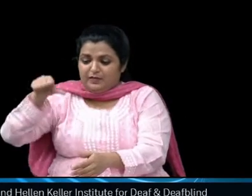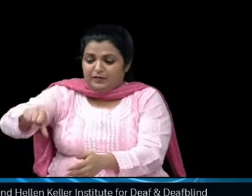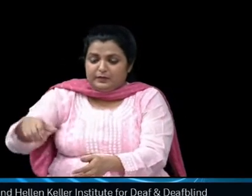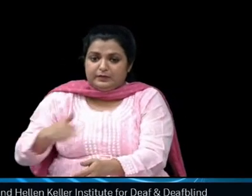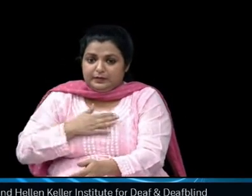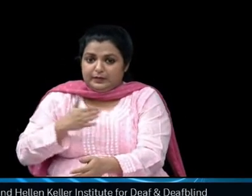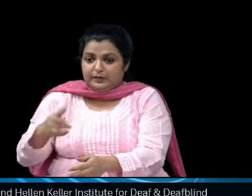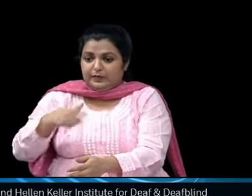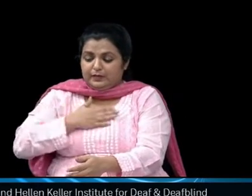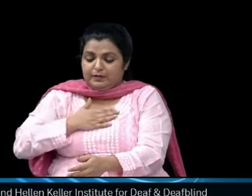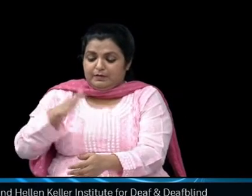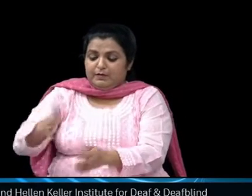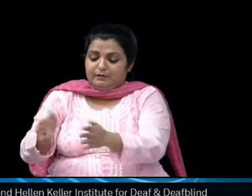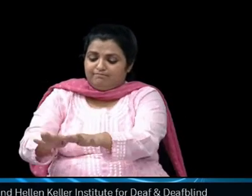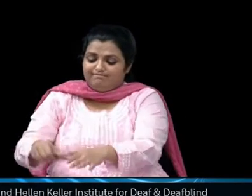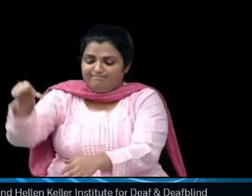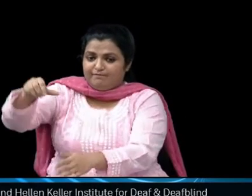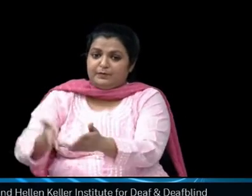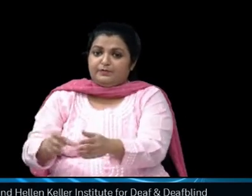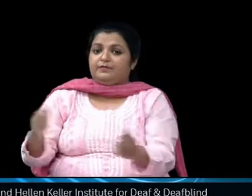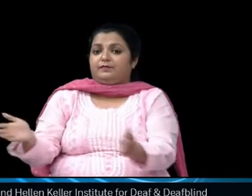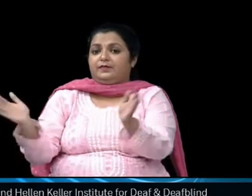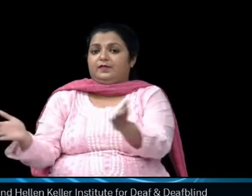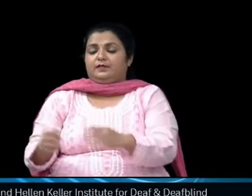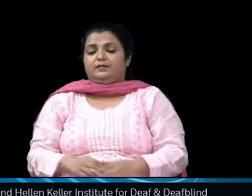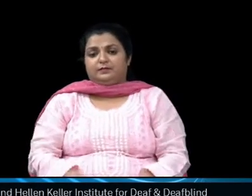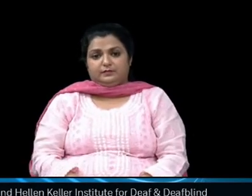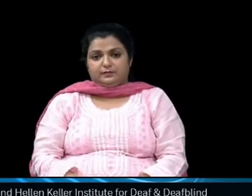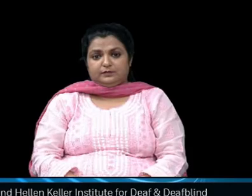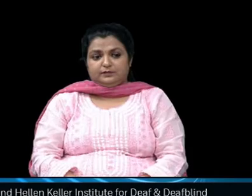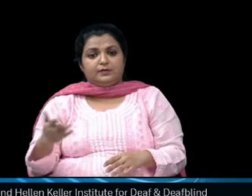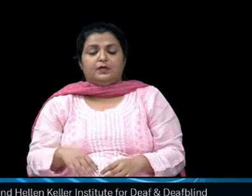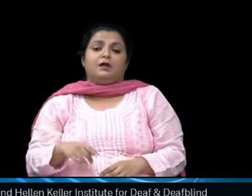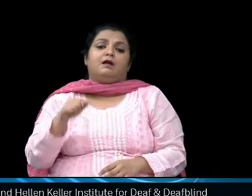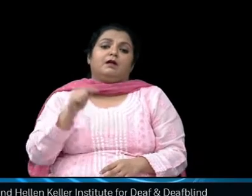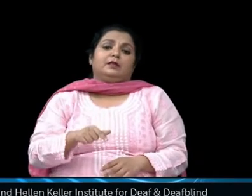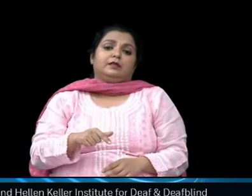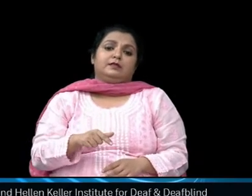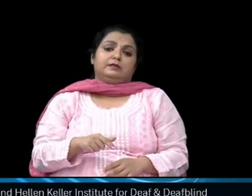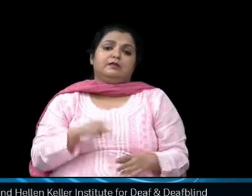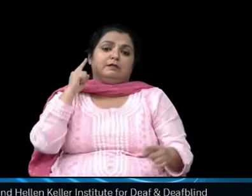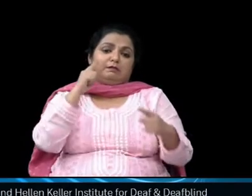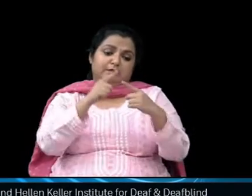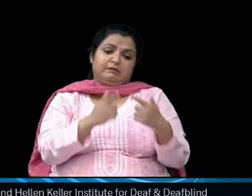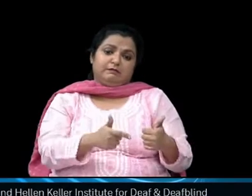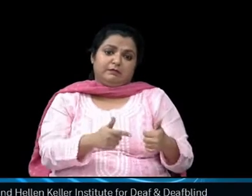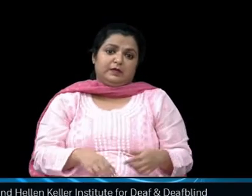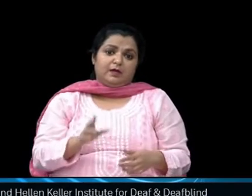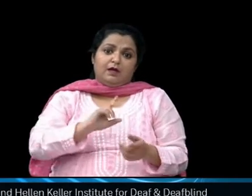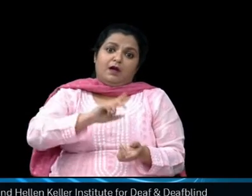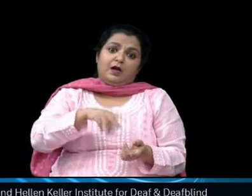झाले सावाललो ने और हैS ये झाल